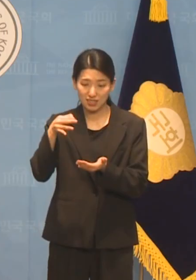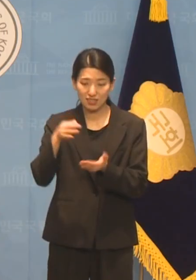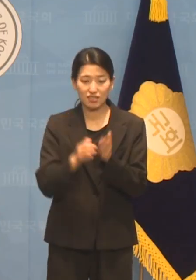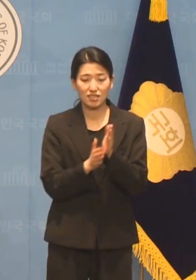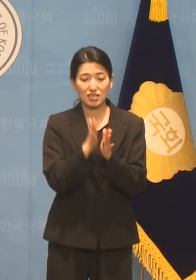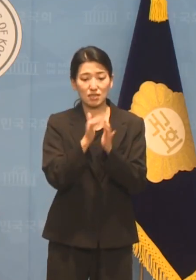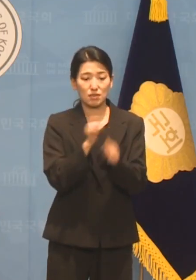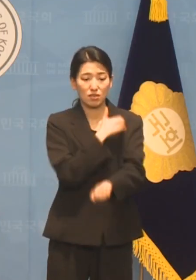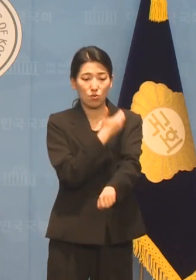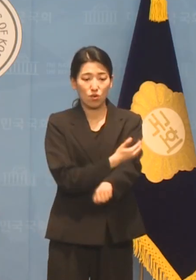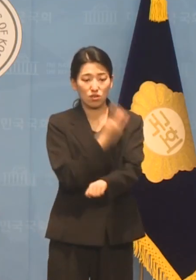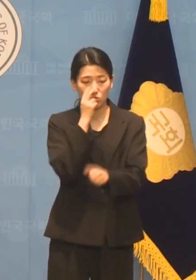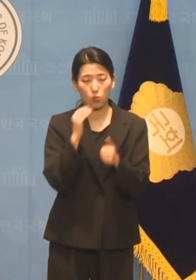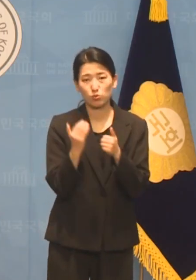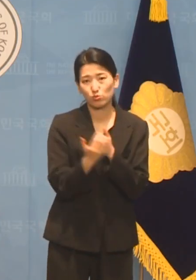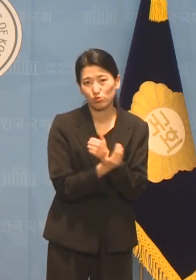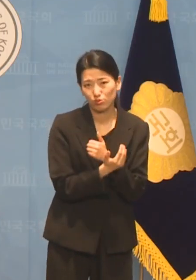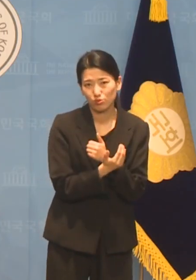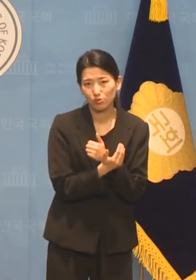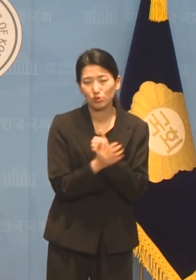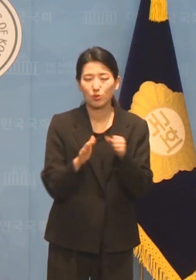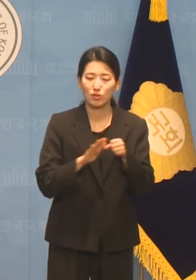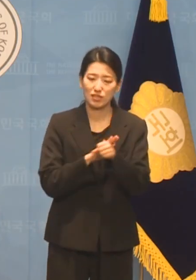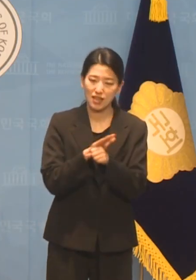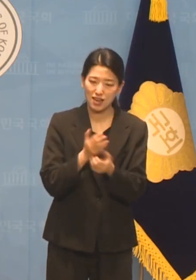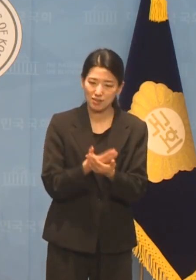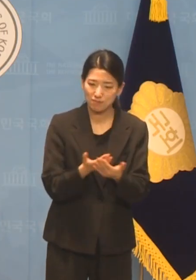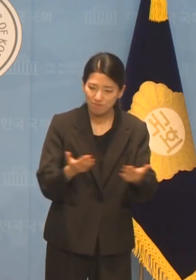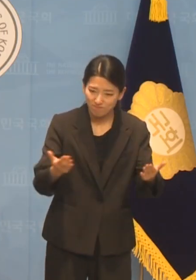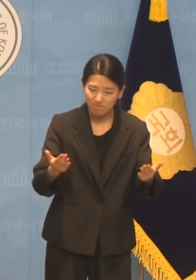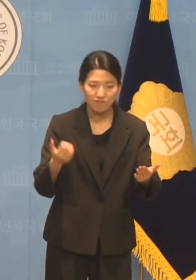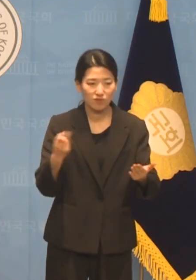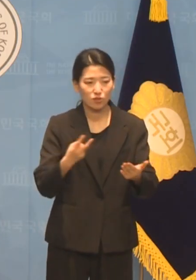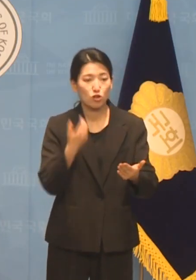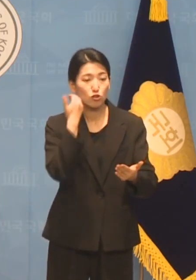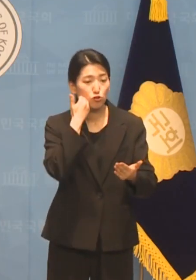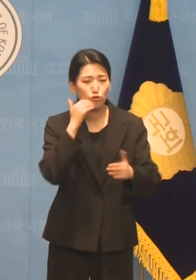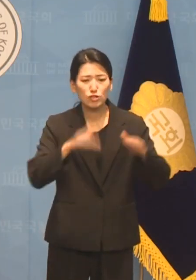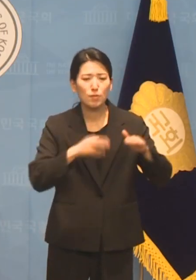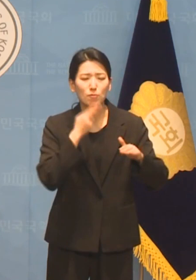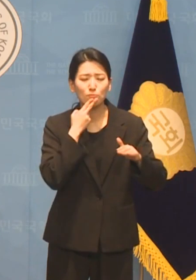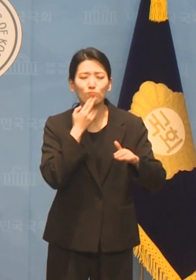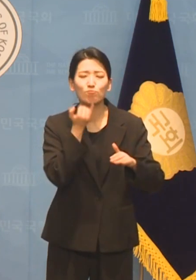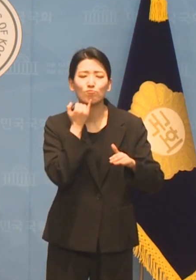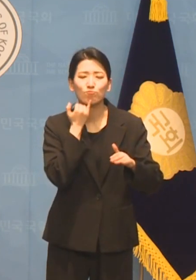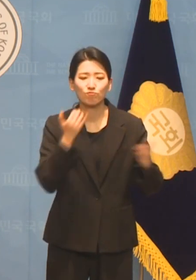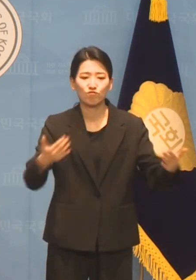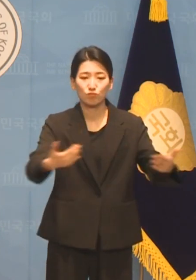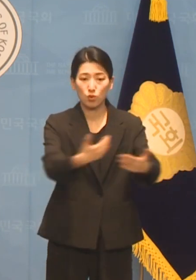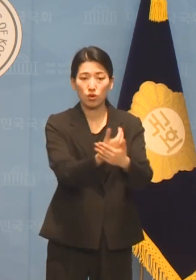존중하고 사랑과 포용의 가르침을 실천하는 것이 교회의 존재 이유 아니겠습니까?